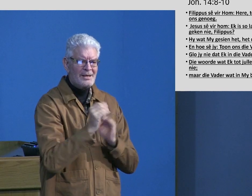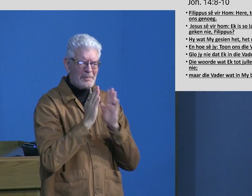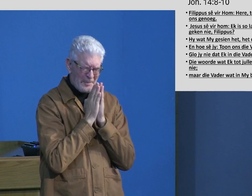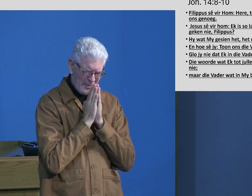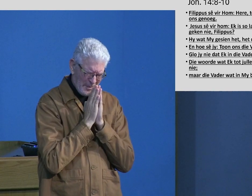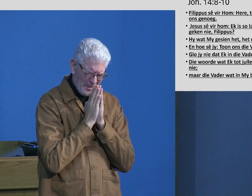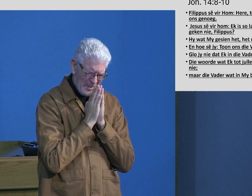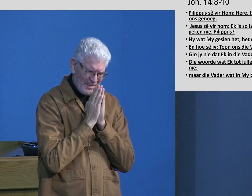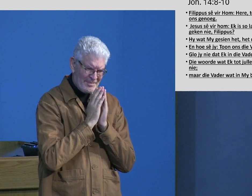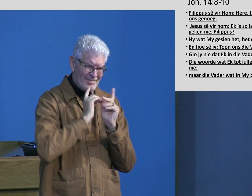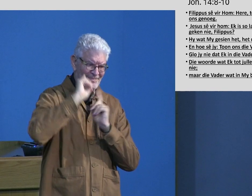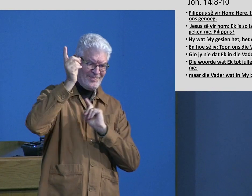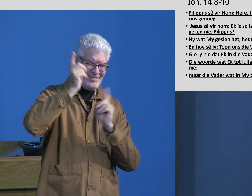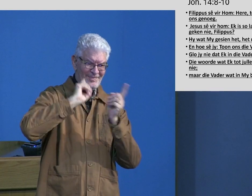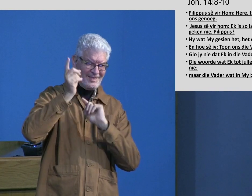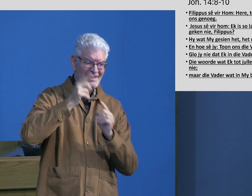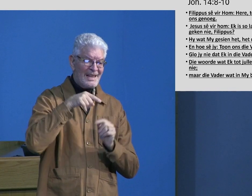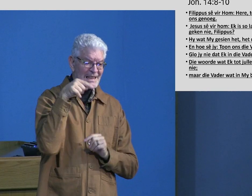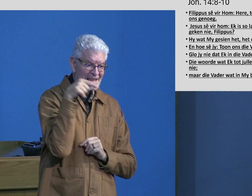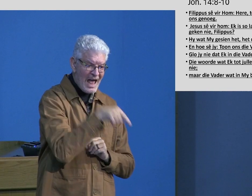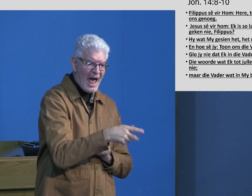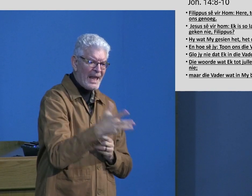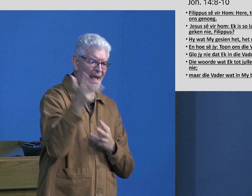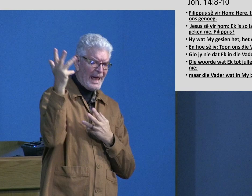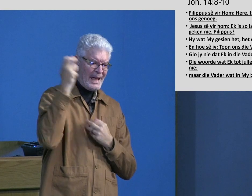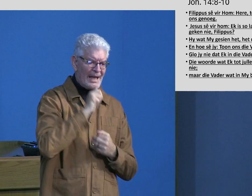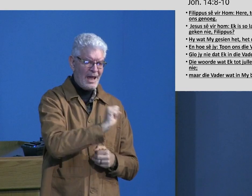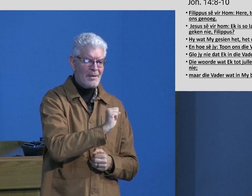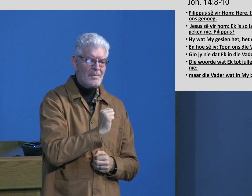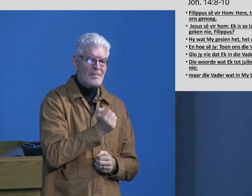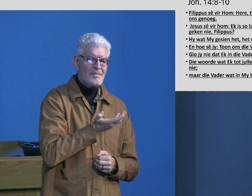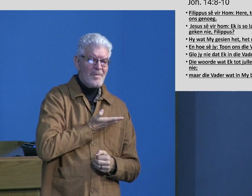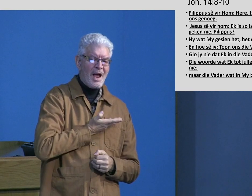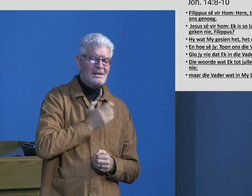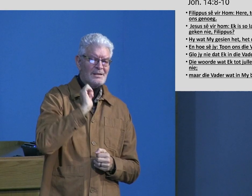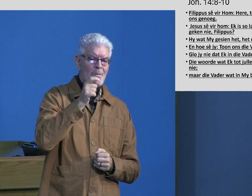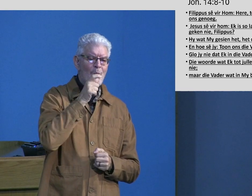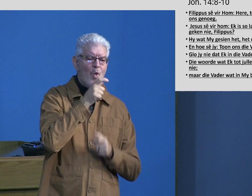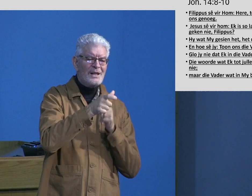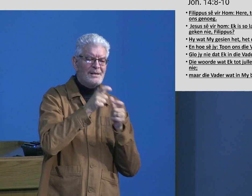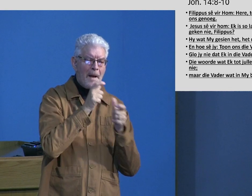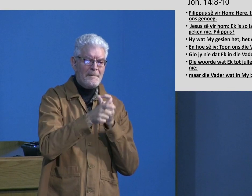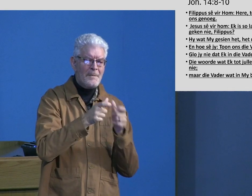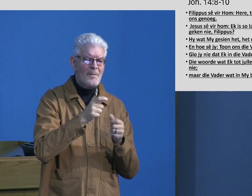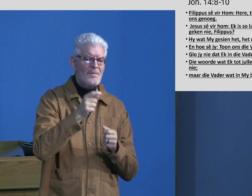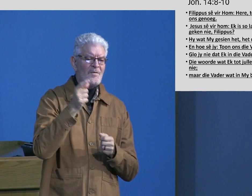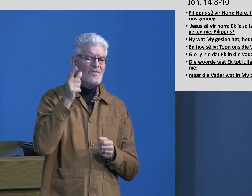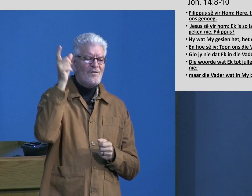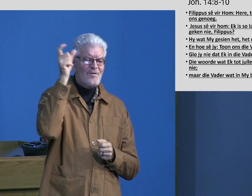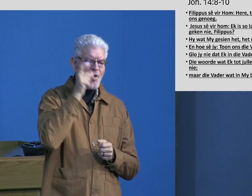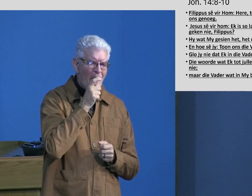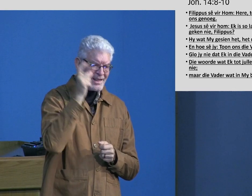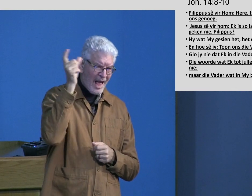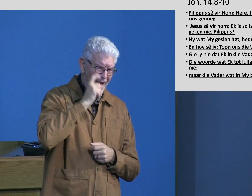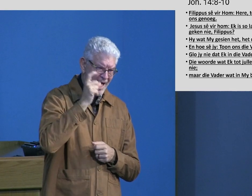Jesus het elke oggend vroeg in die oggend met sy Vader gepraat en die Vader se boodskap